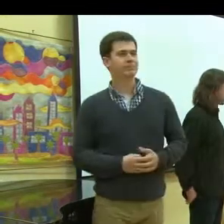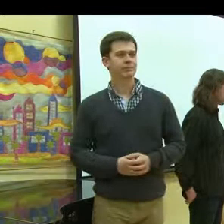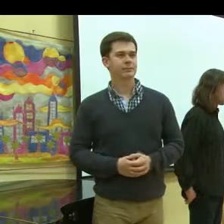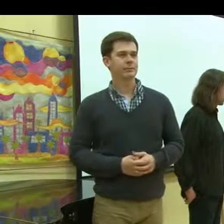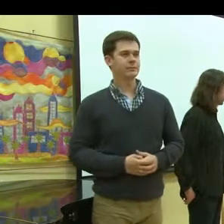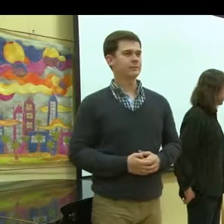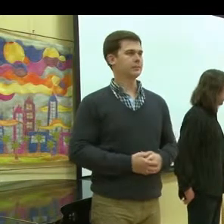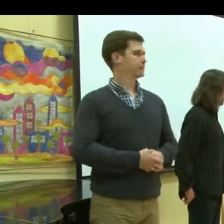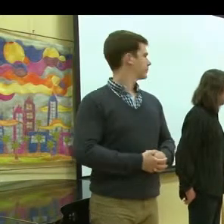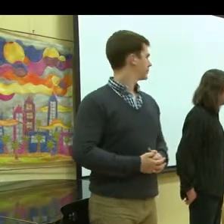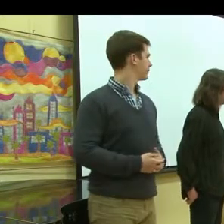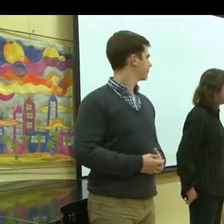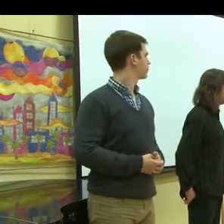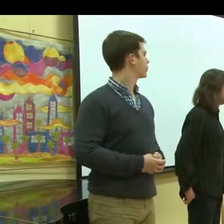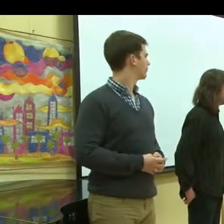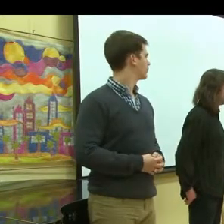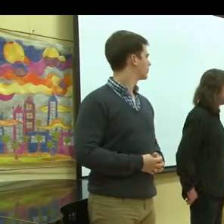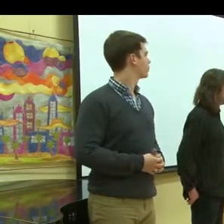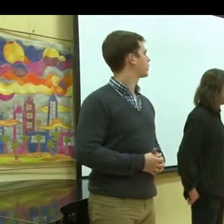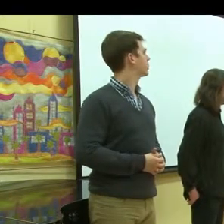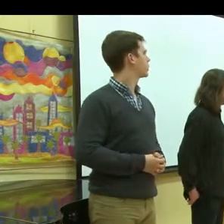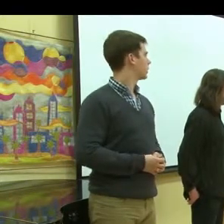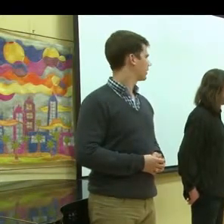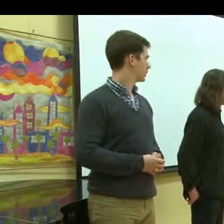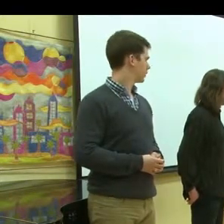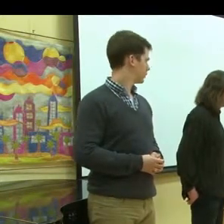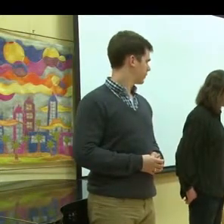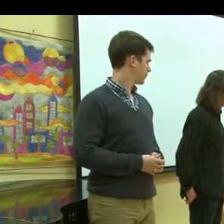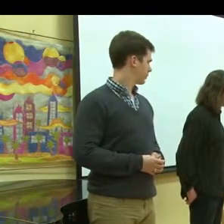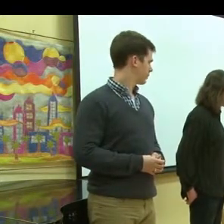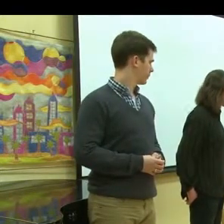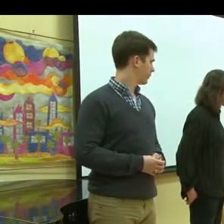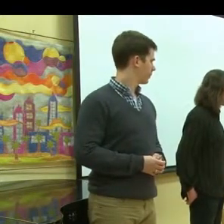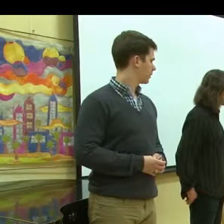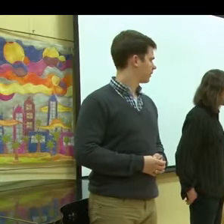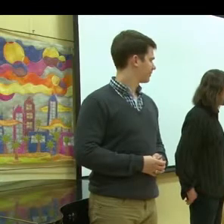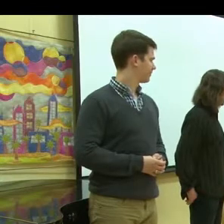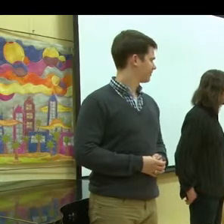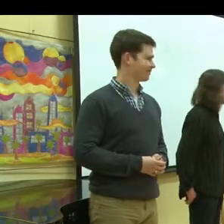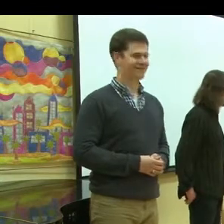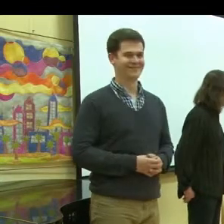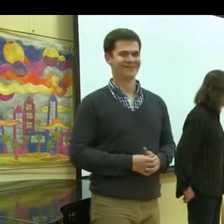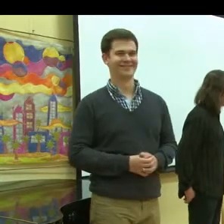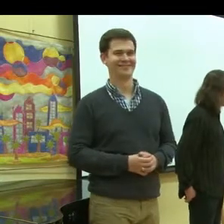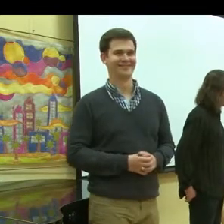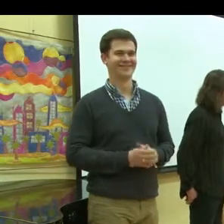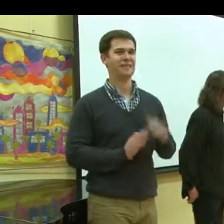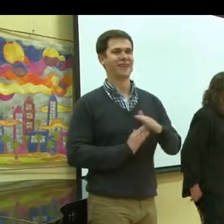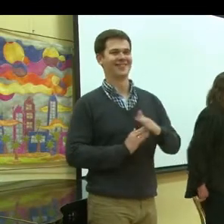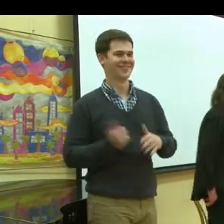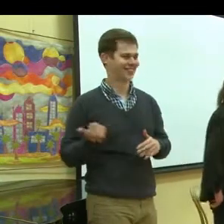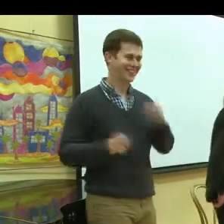Jeszcze chwila. Najpierw sobie opiszę. Ah, bueno, okay. Dobrze, to będziemy